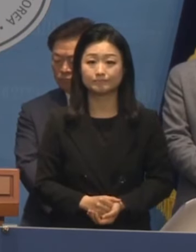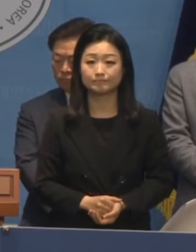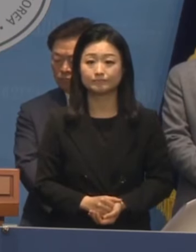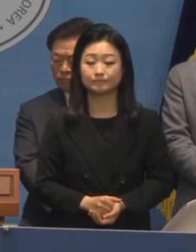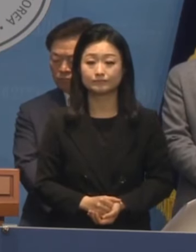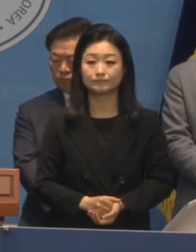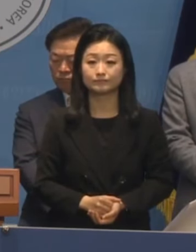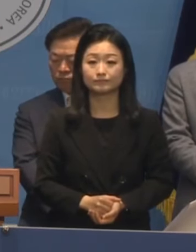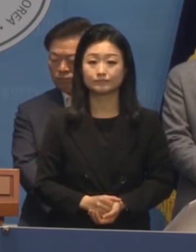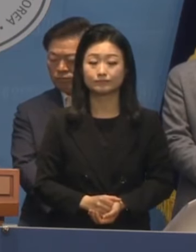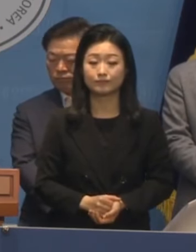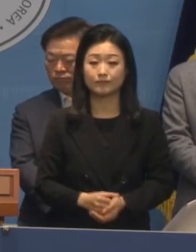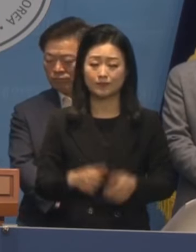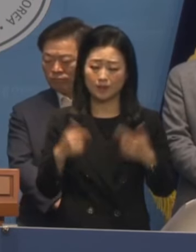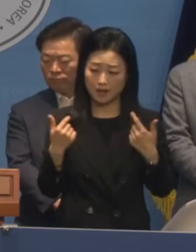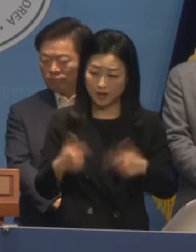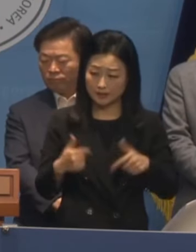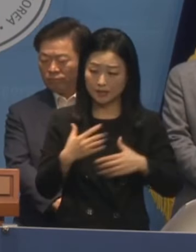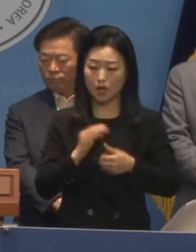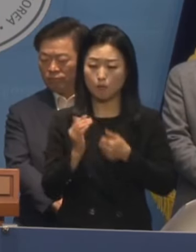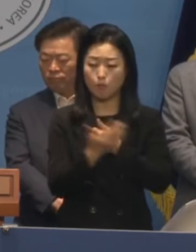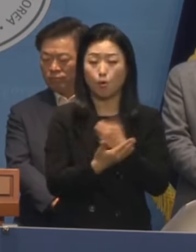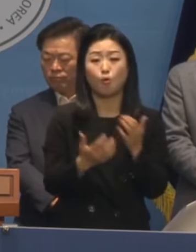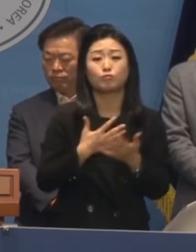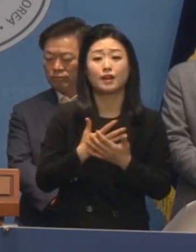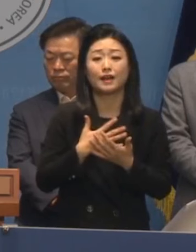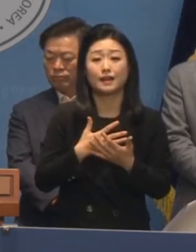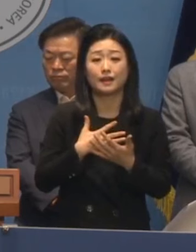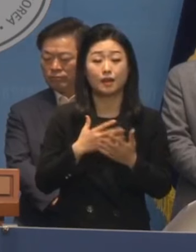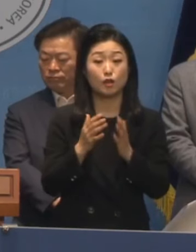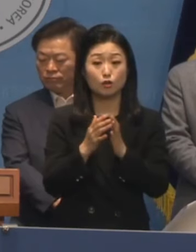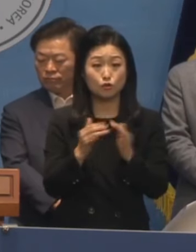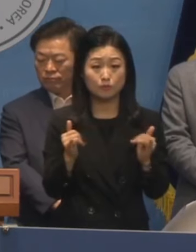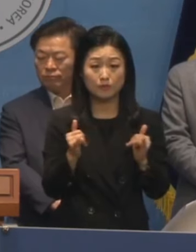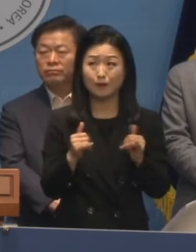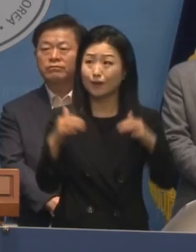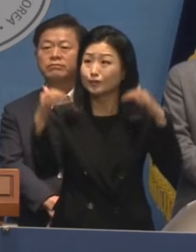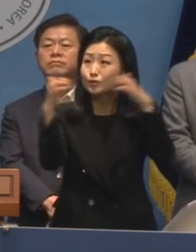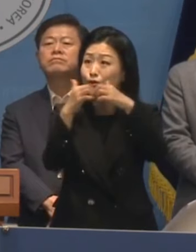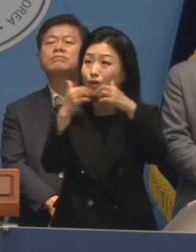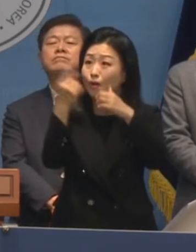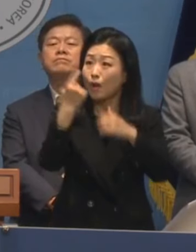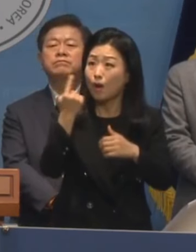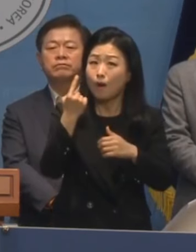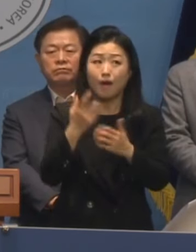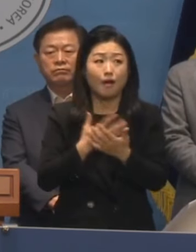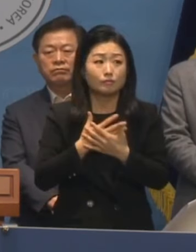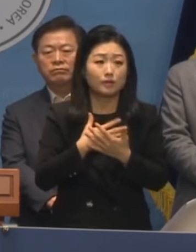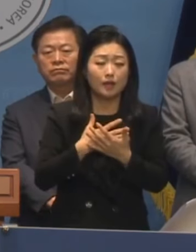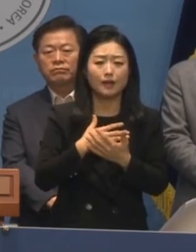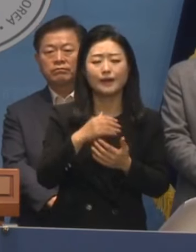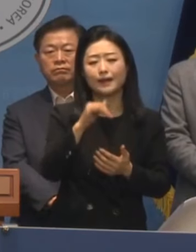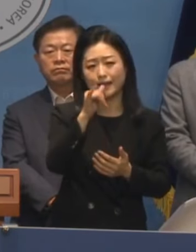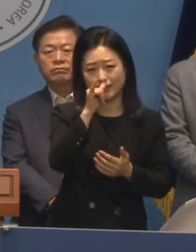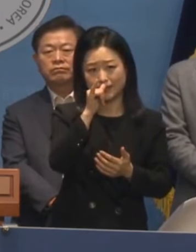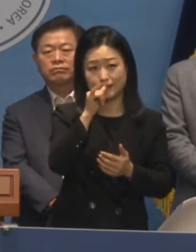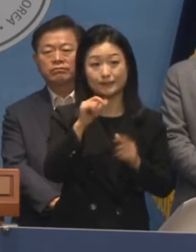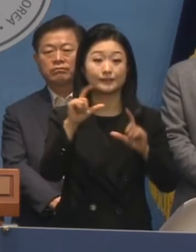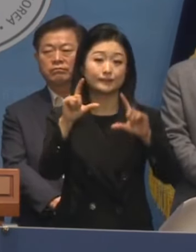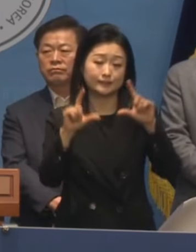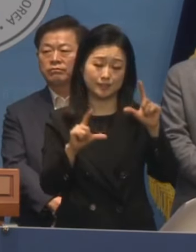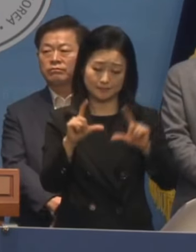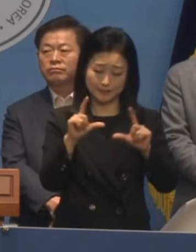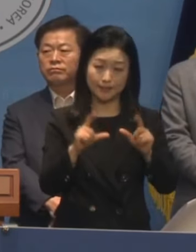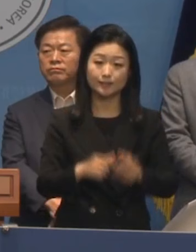매일같이 쏟아지는 안보 불안의 국민께서는 이러다 전쟁이라도 나는게 아니냐며 불안정한 시대 상황을